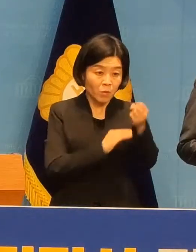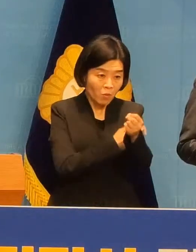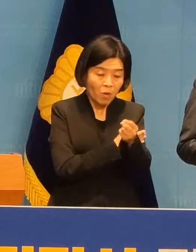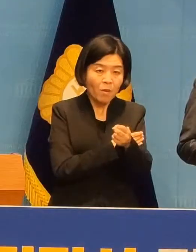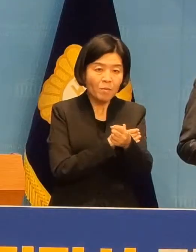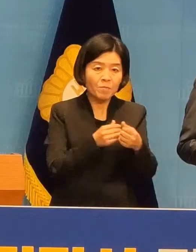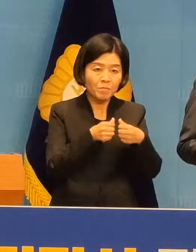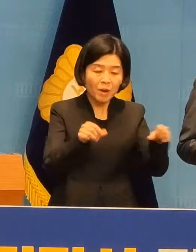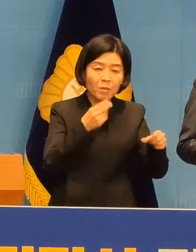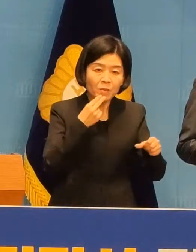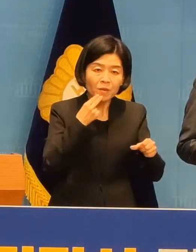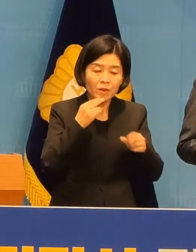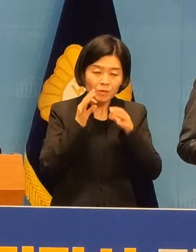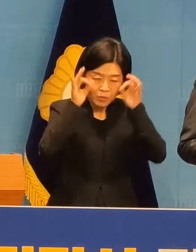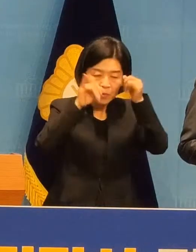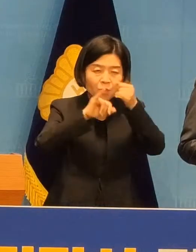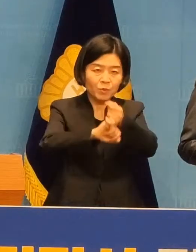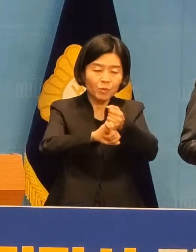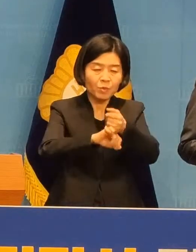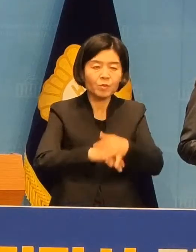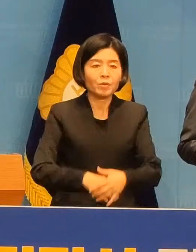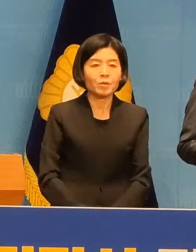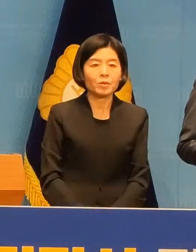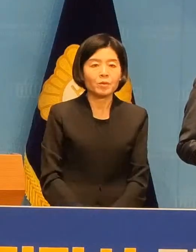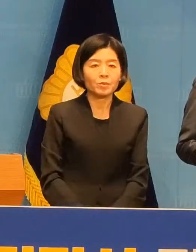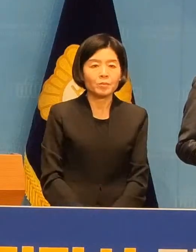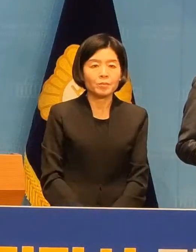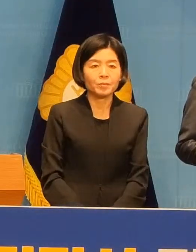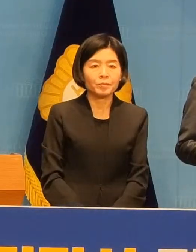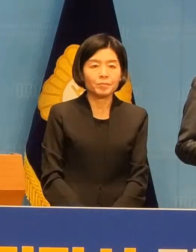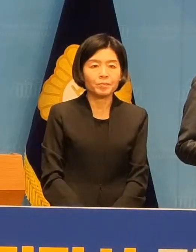계속해서 최선을 다하겠습니다.